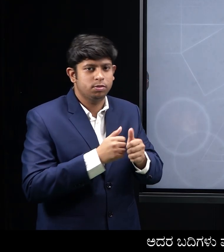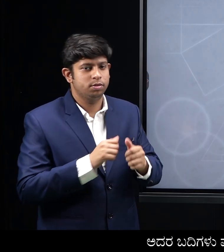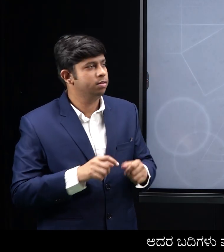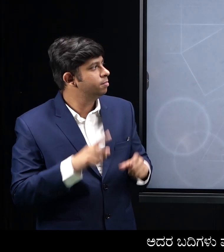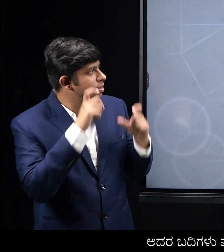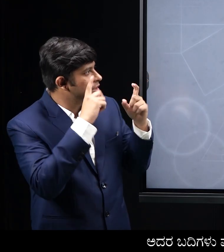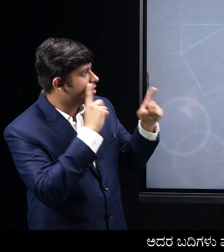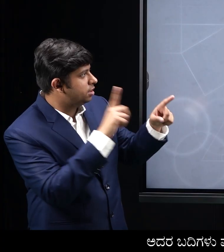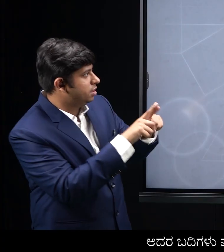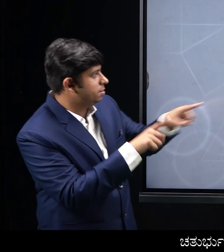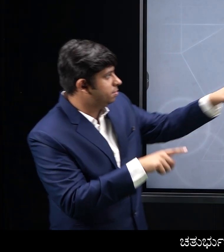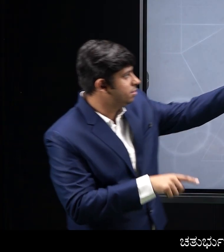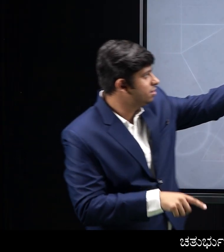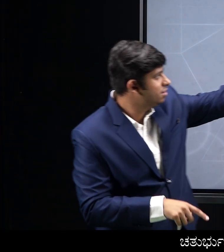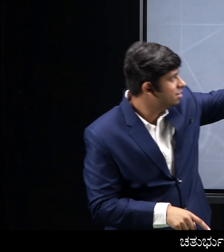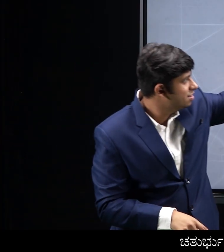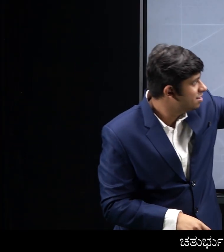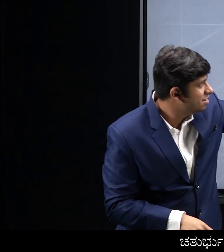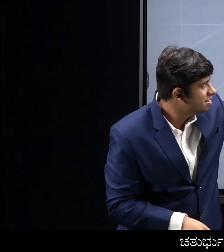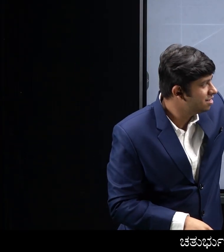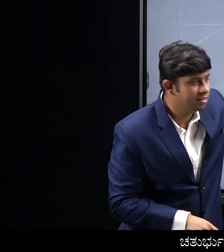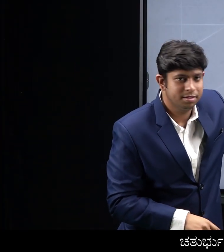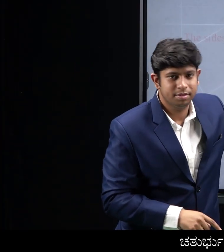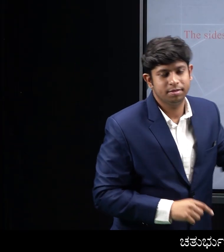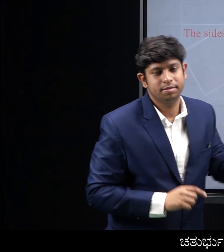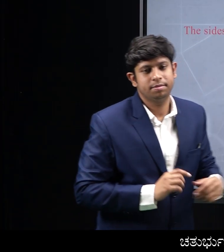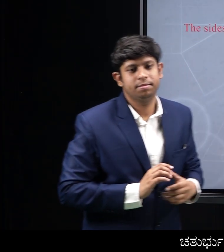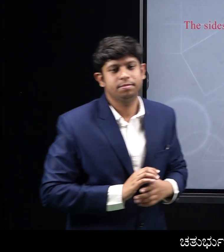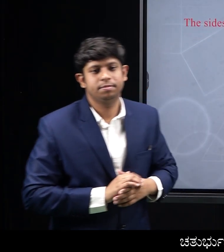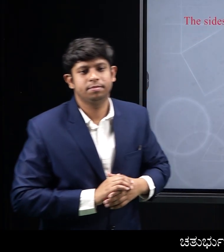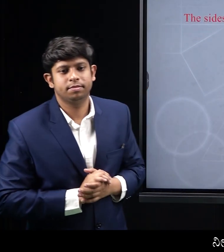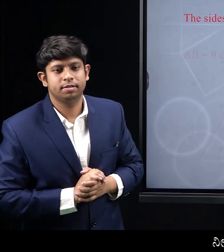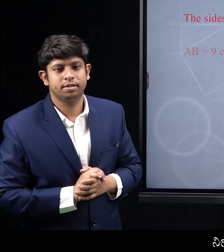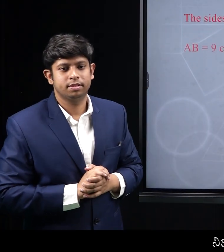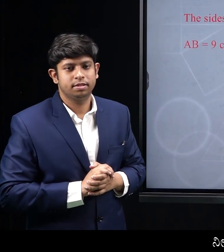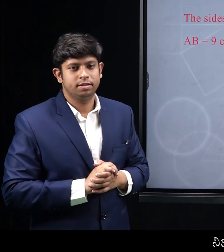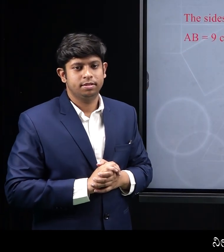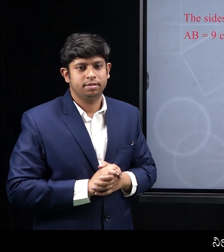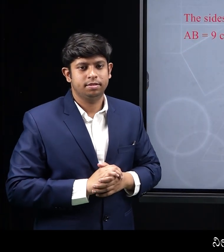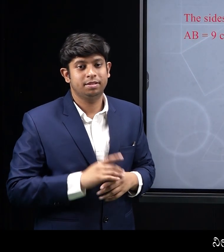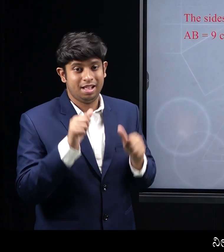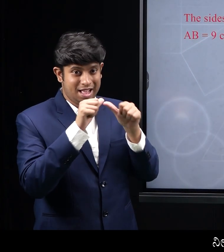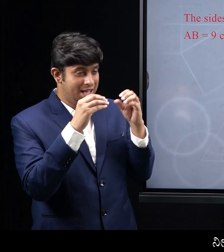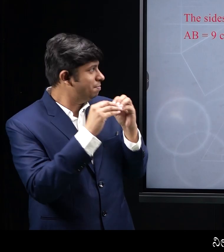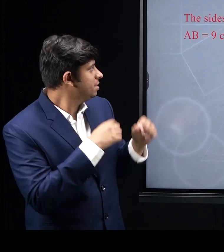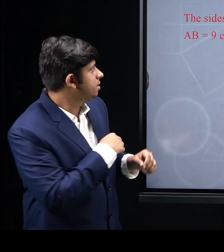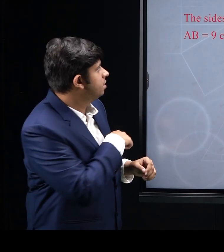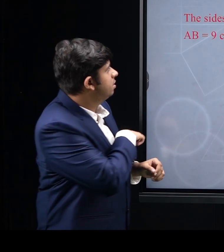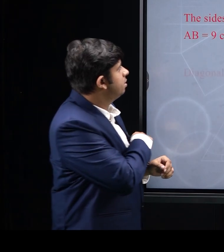ಕೆಳಗಿನಂತೆ ನೀಡಿದರೆ ಚತುರ್ಭುಜದ ಪ್ರದೇಶವನ್ನು ಕಂಡುಹಿಡಿಯಿರಿ. ನೀಡಿದ ಚತುರ್ಭುಜದ ಬದಿಗಳು AB